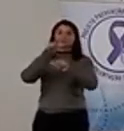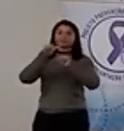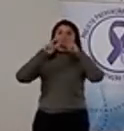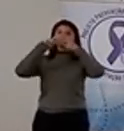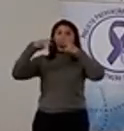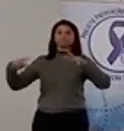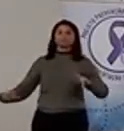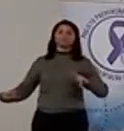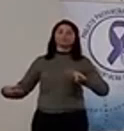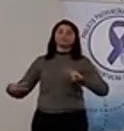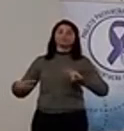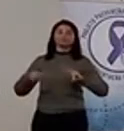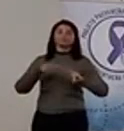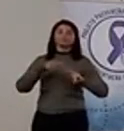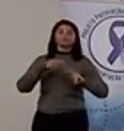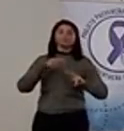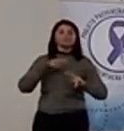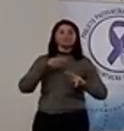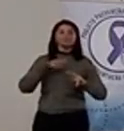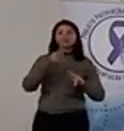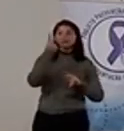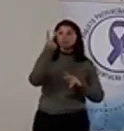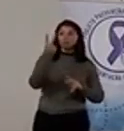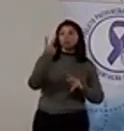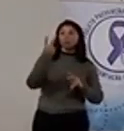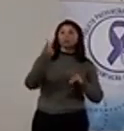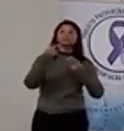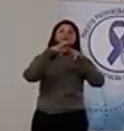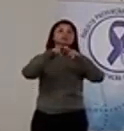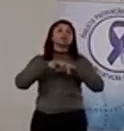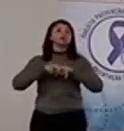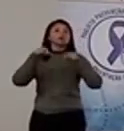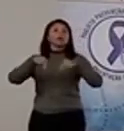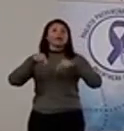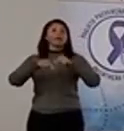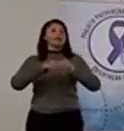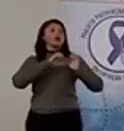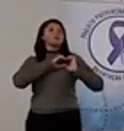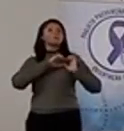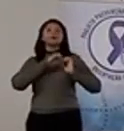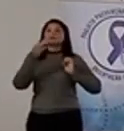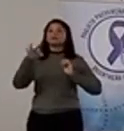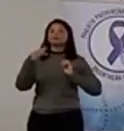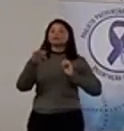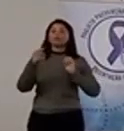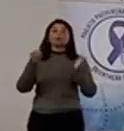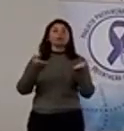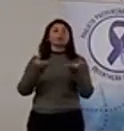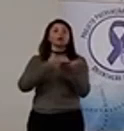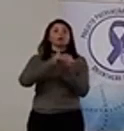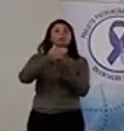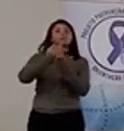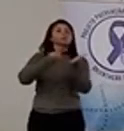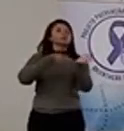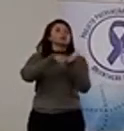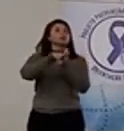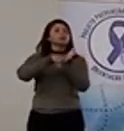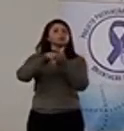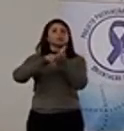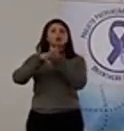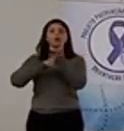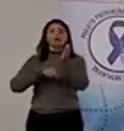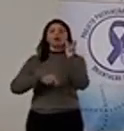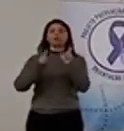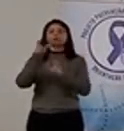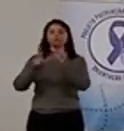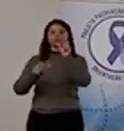tristes, que a gente já teve 2 casos aqui na Paz de Franca, desde que eu comecei a avaliar, a investigar aqui os pacientes, que a mesma